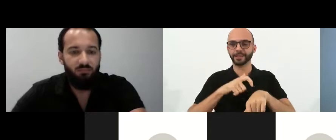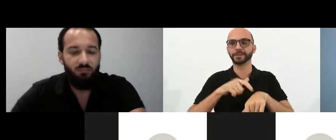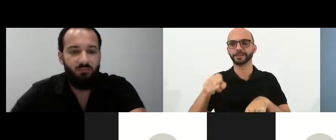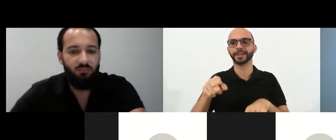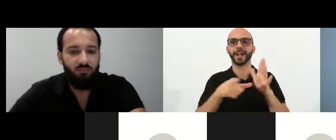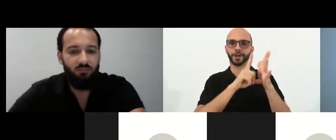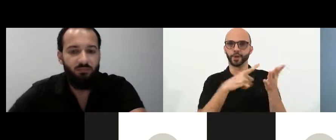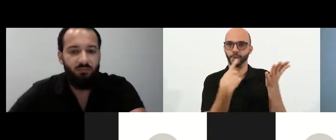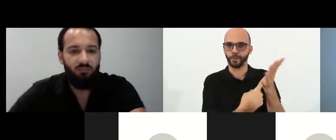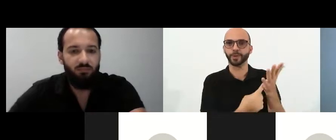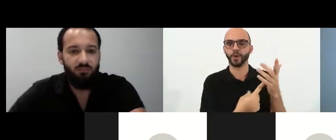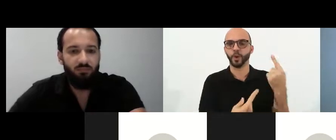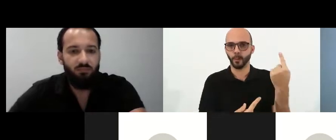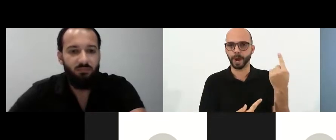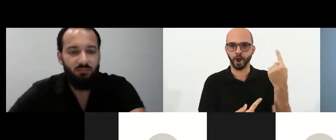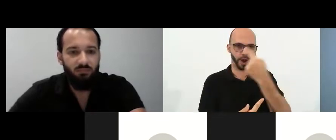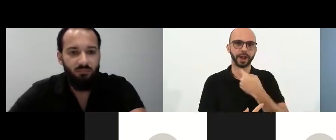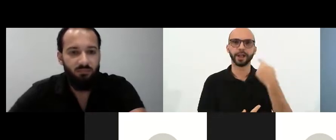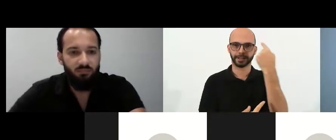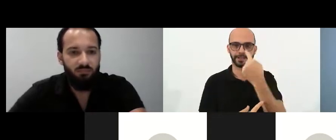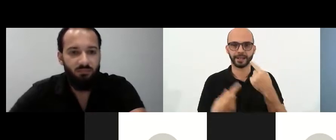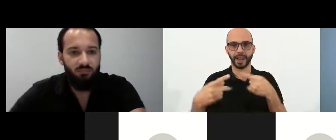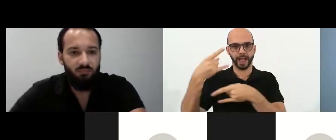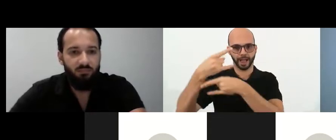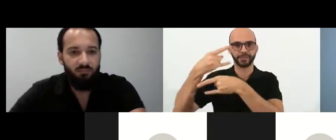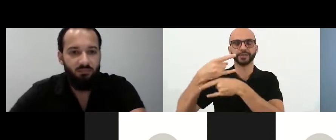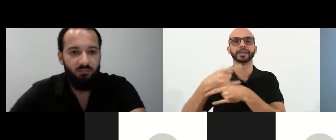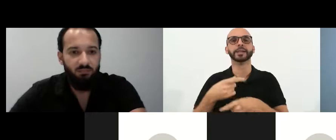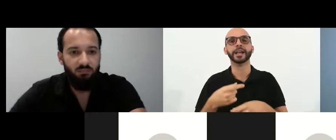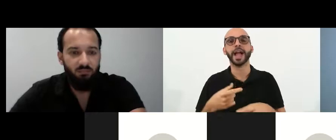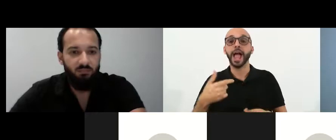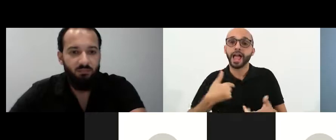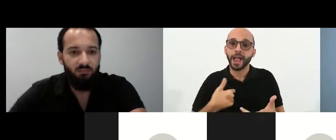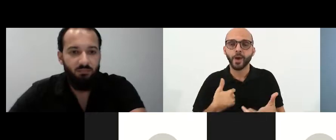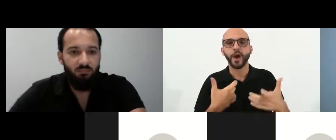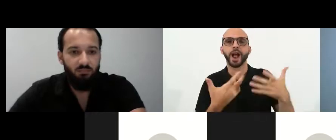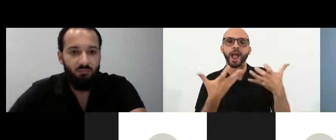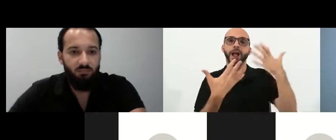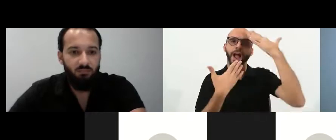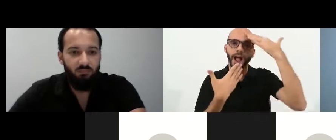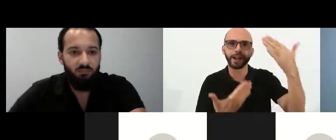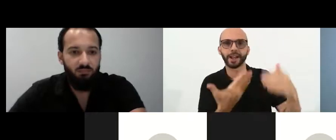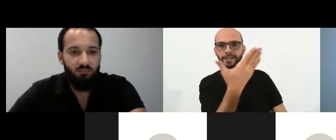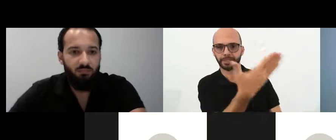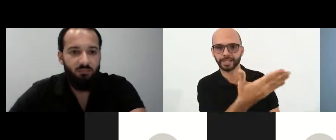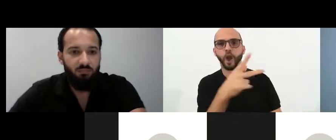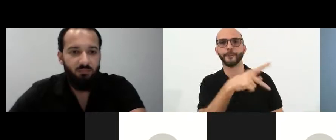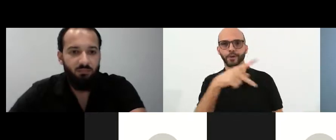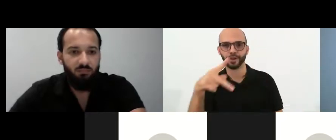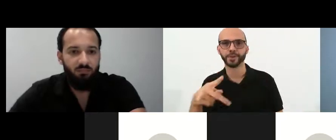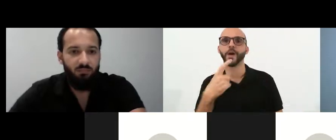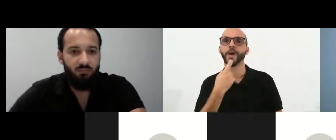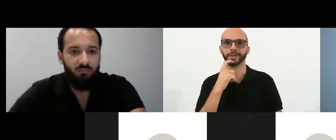Nós já estamos quase finalizando, porque do tempo nós havíamos combinado, né? Que seria de 1 hora de live. Eu